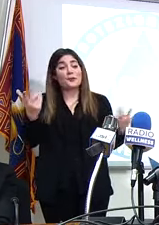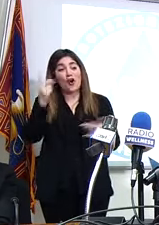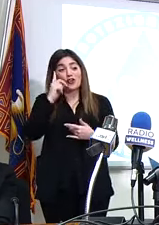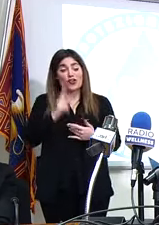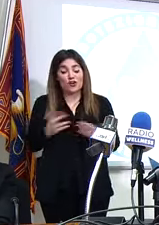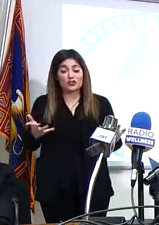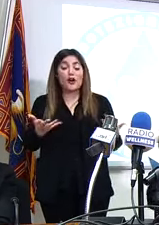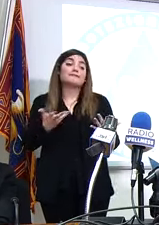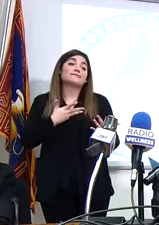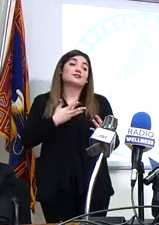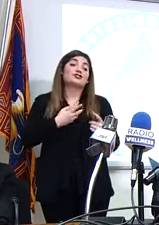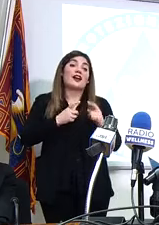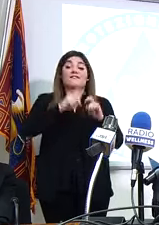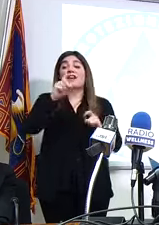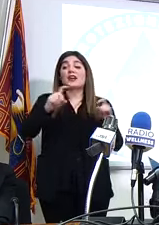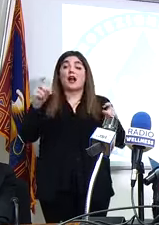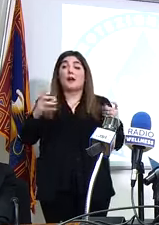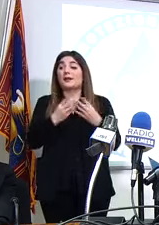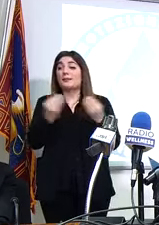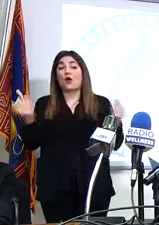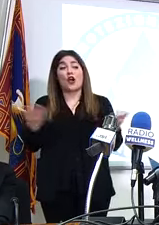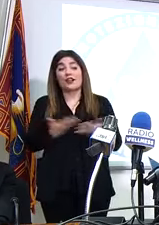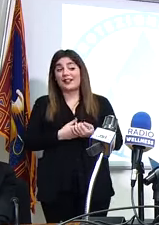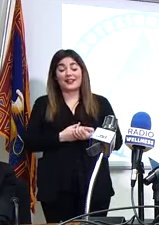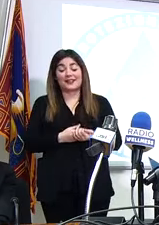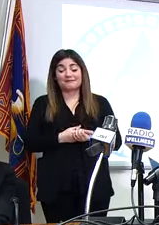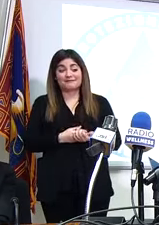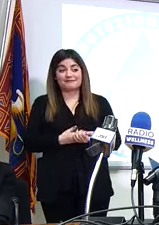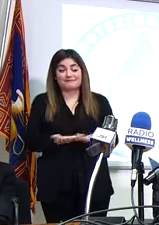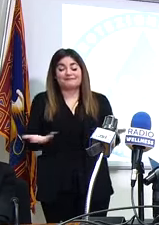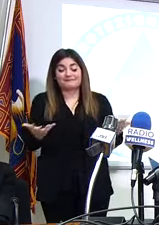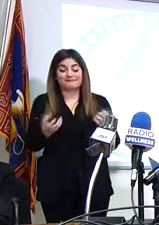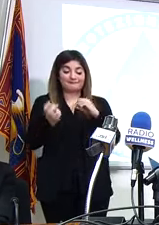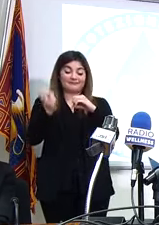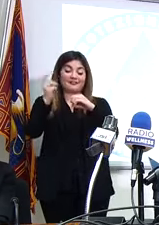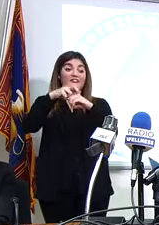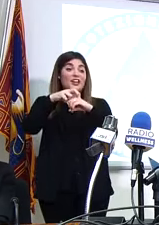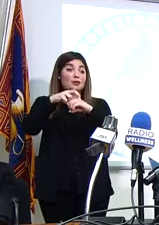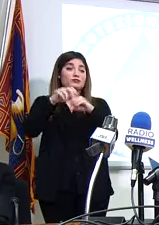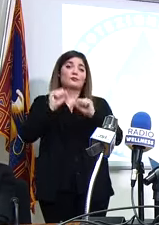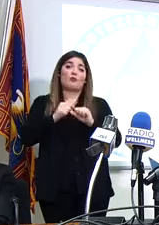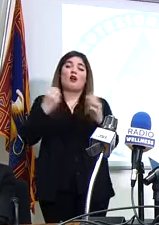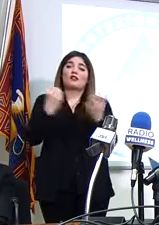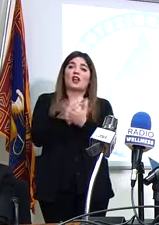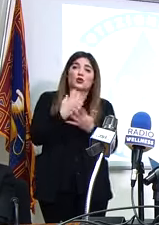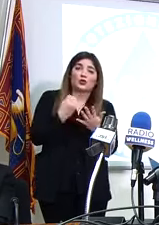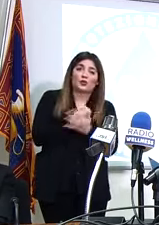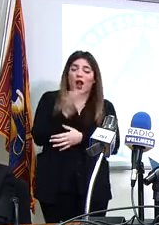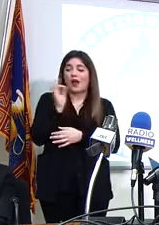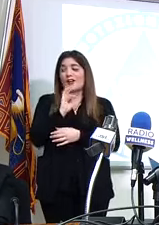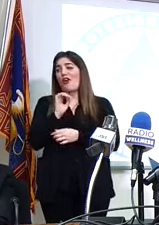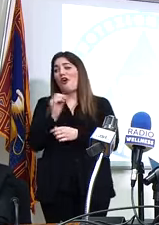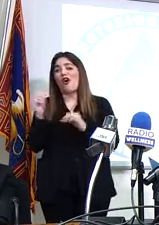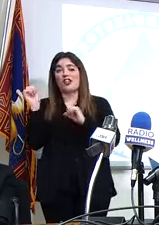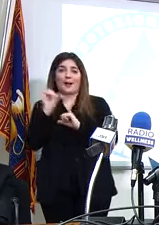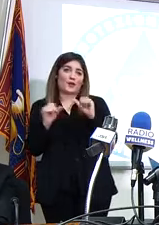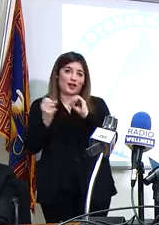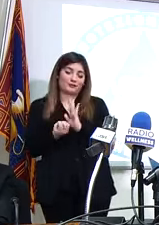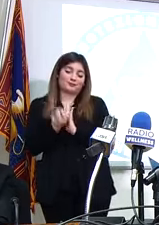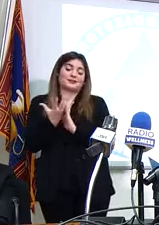le variabili sono cambiate. Allora, questo virus, sia naturale o meno, poco importa, però ha avuto un